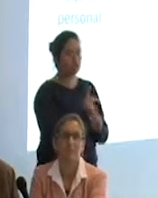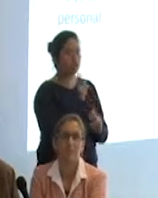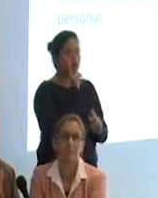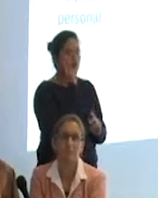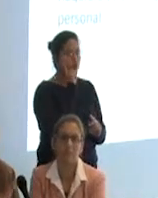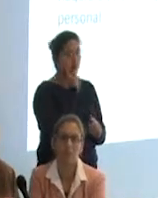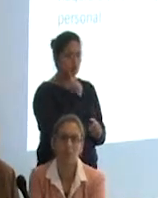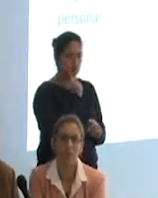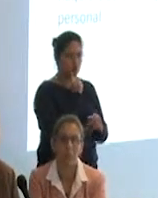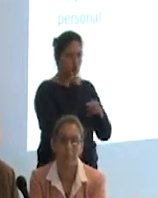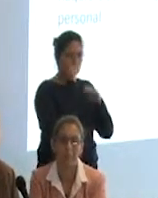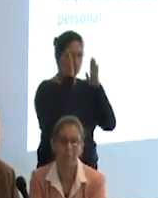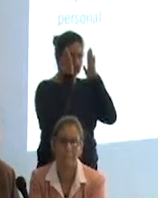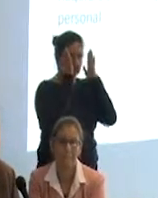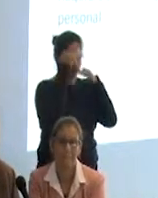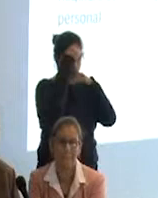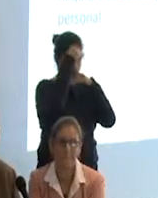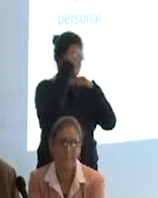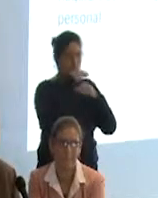ciego,